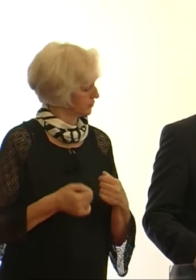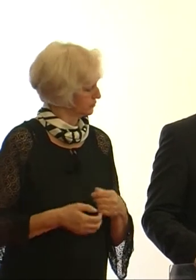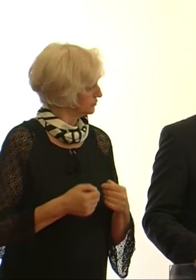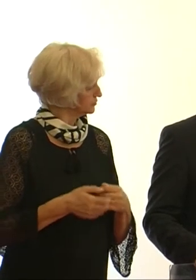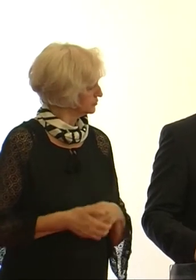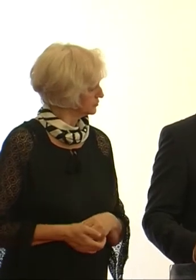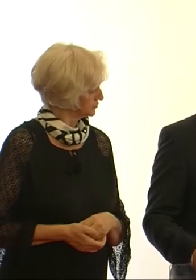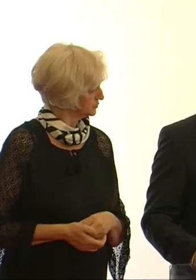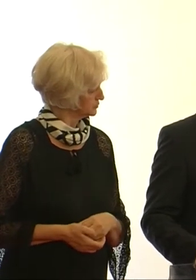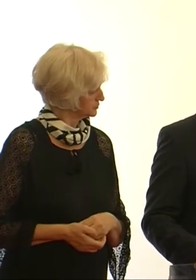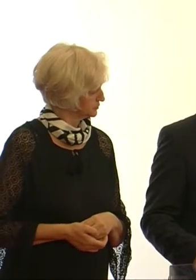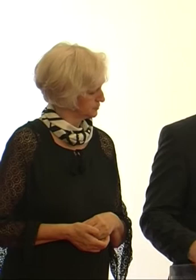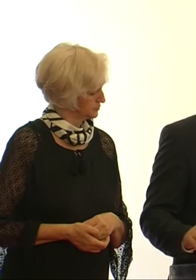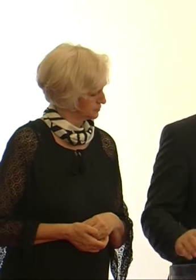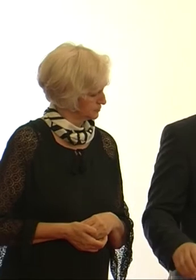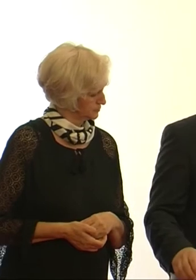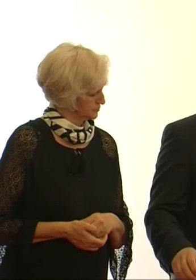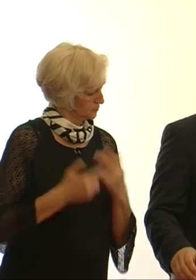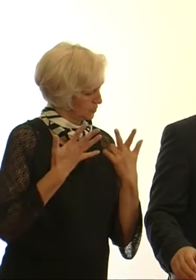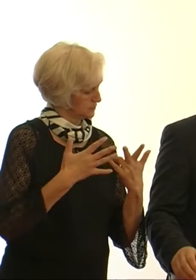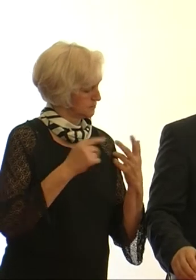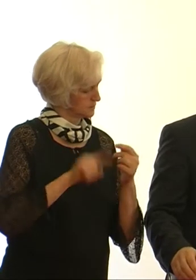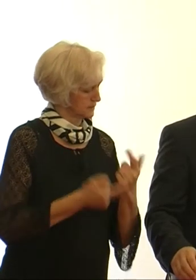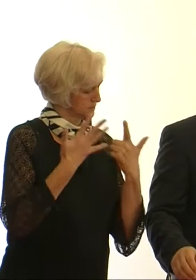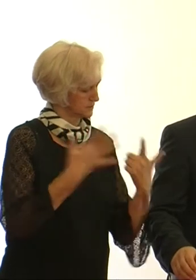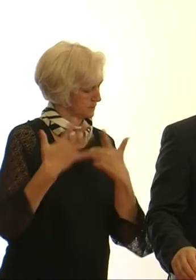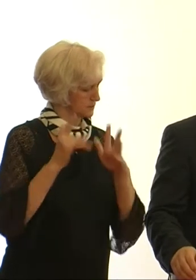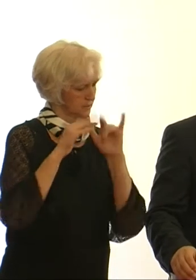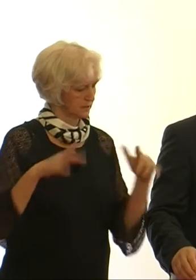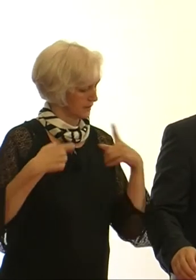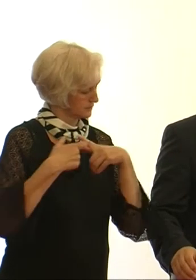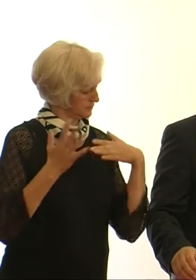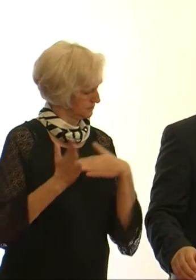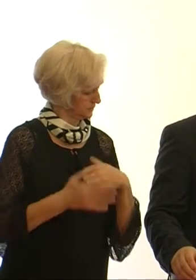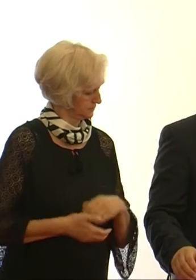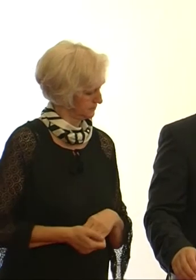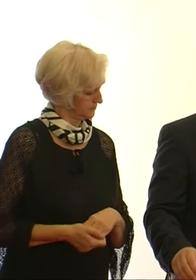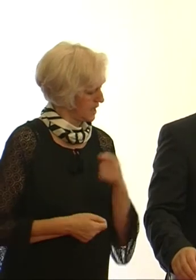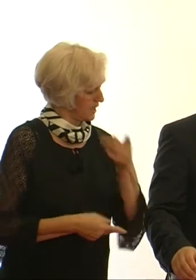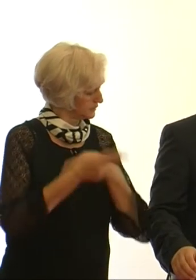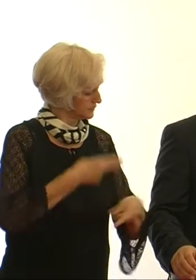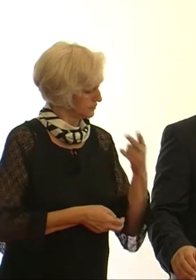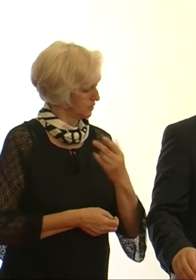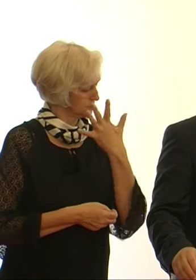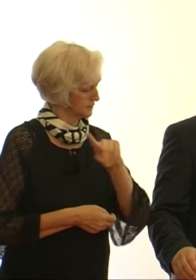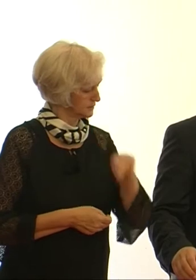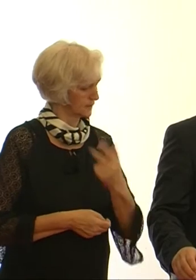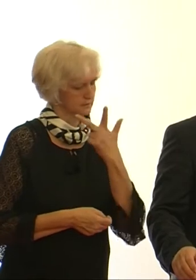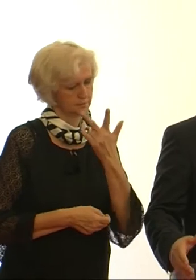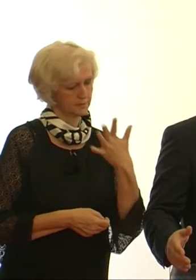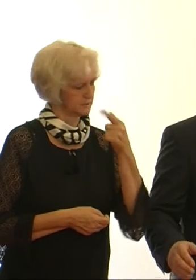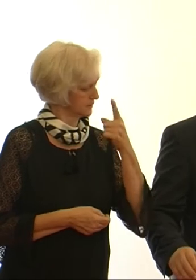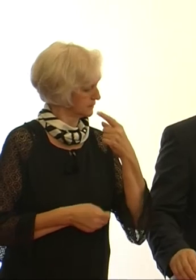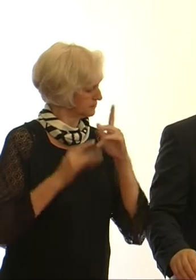razmjenom informacija, prezentiranjem potencijala ostvariti realne poslovne kontakte i pretvoriti ih u nove